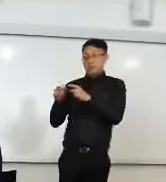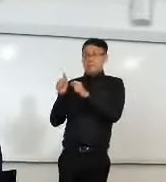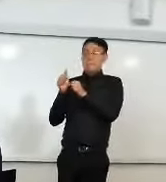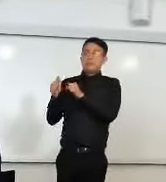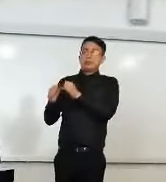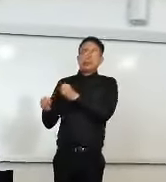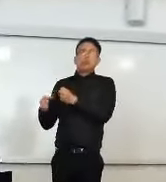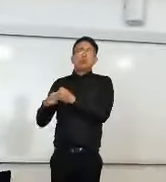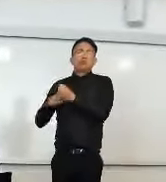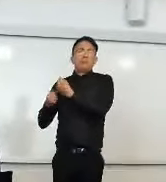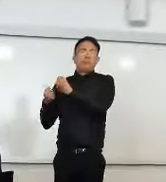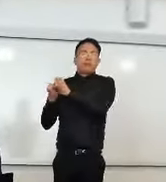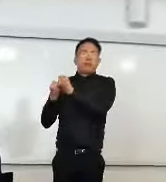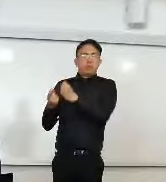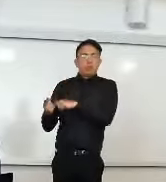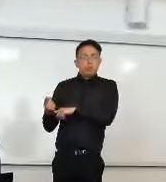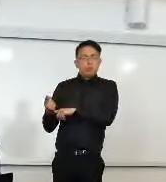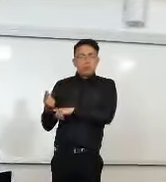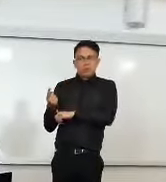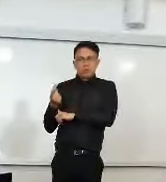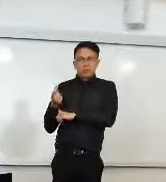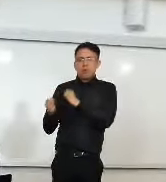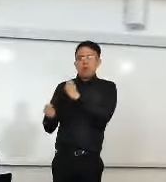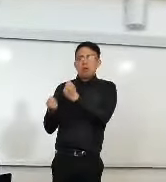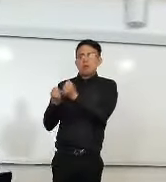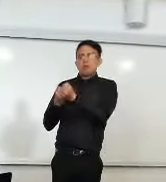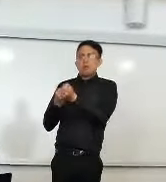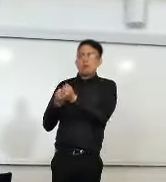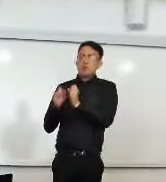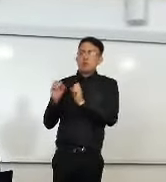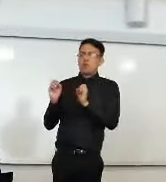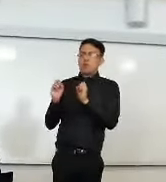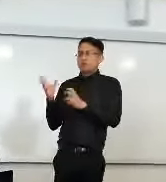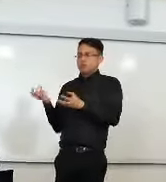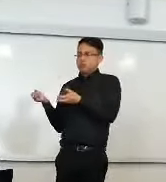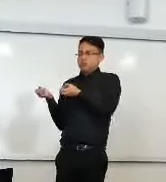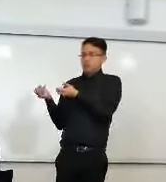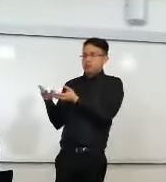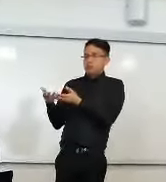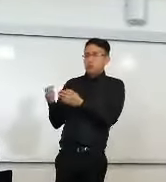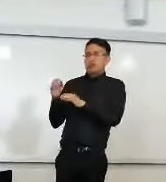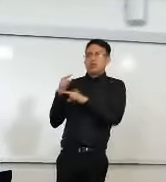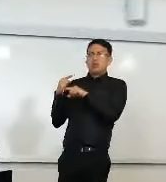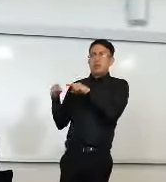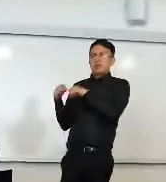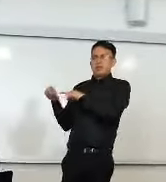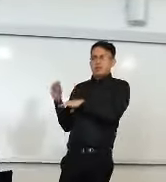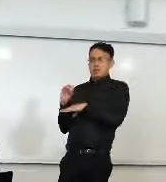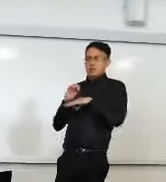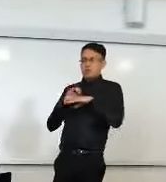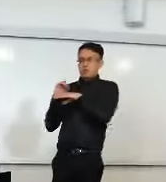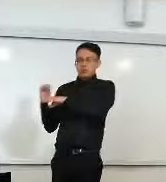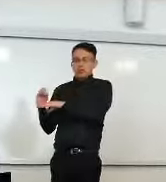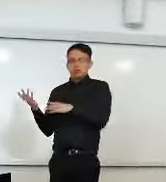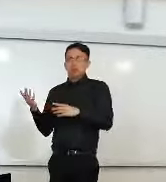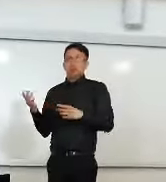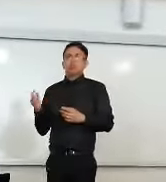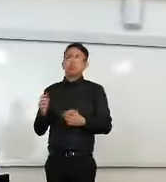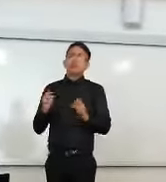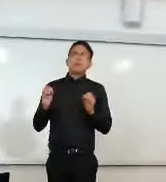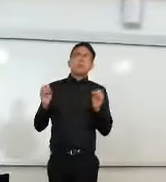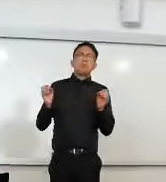persona, ¿cierto? Y los apoyos que pueden ser provistos por las organizaciones, digamos, o